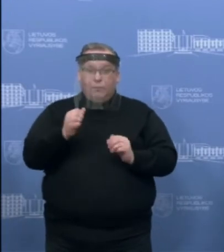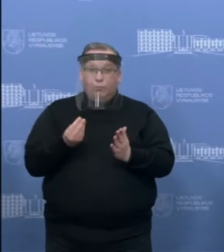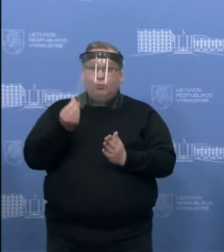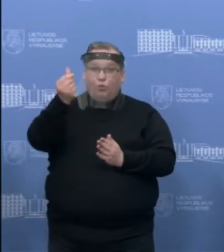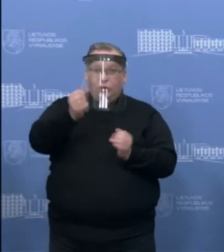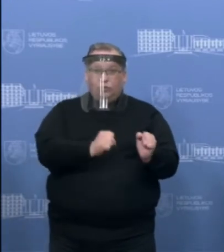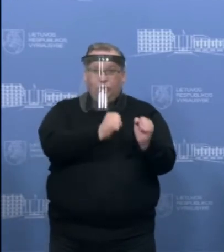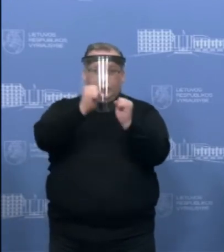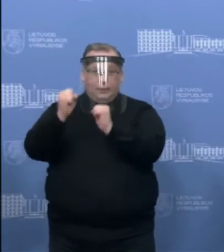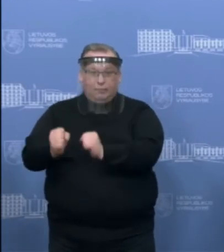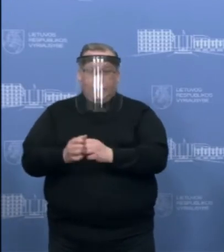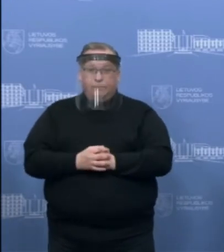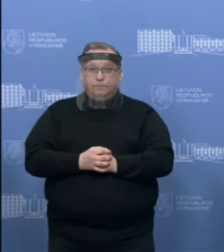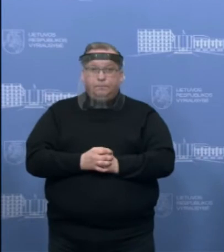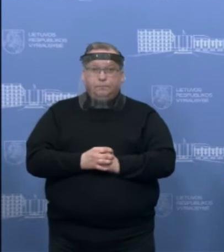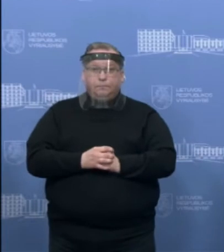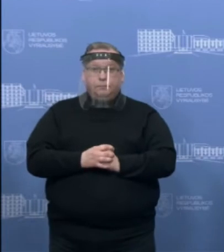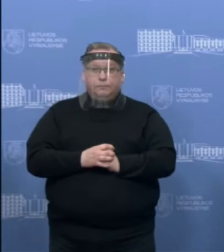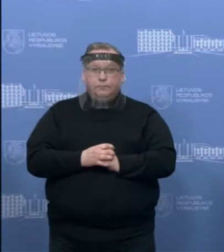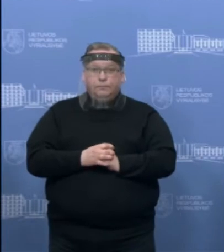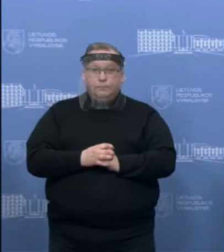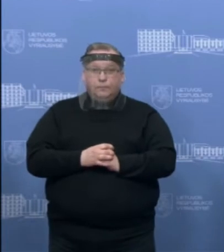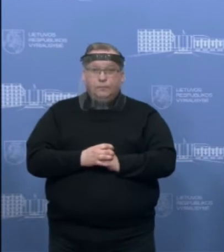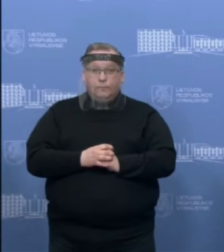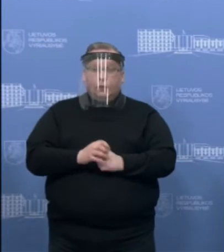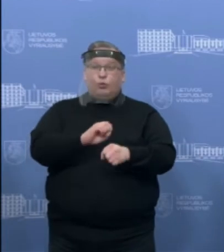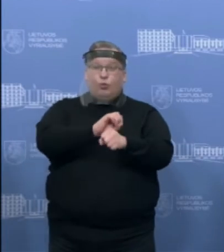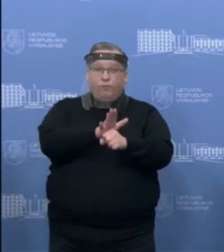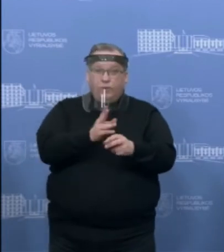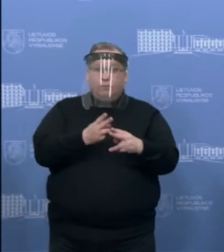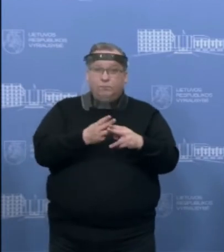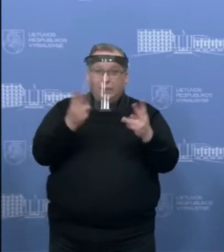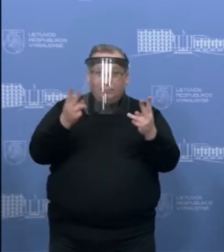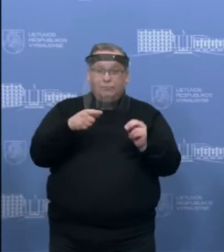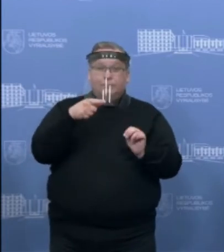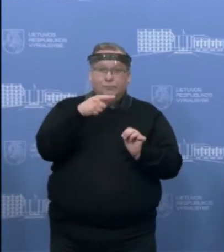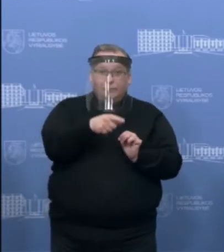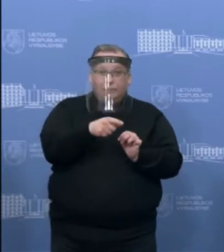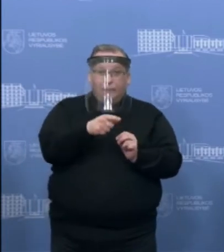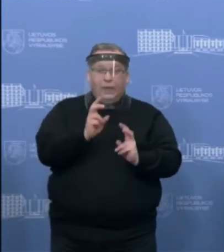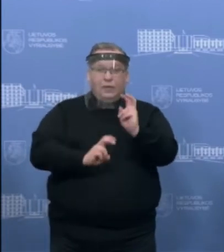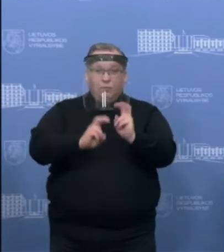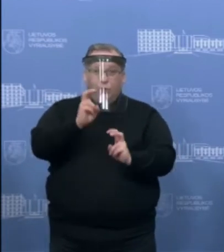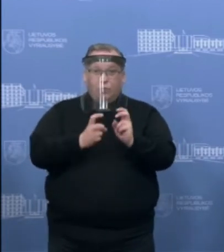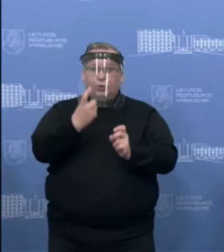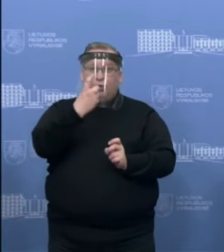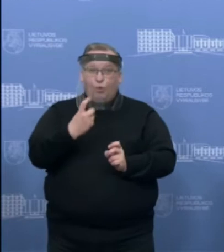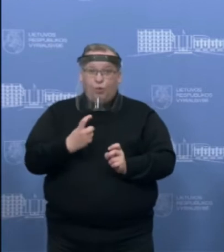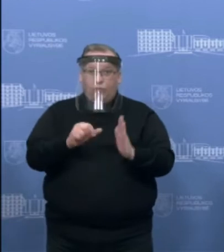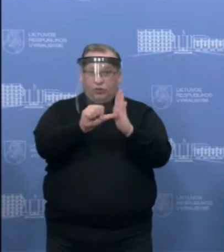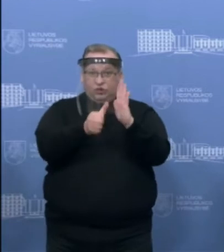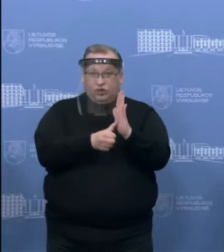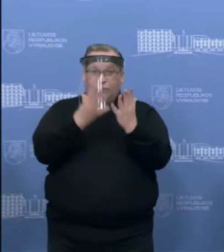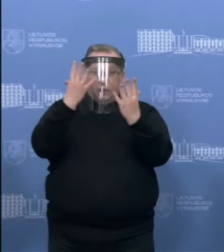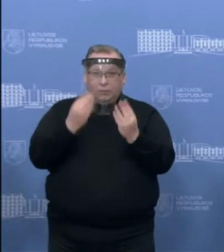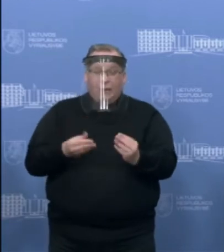atidėjimą. Nuo viruso nukentėjusiems įmonėms suteikta galimybė nuo kovo 16 dienos